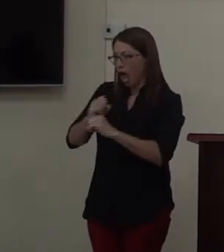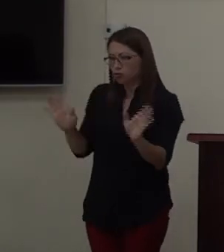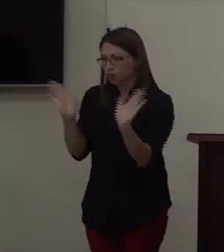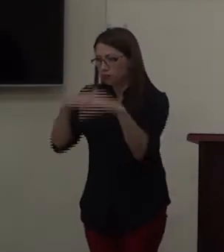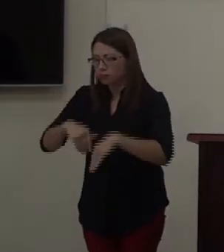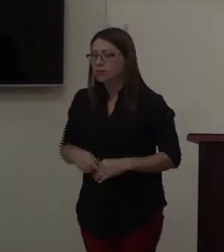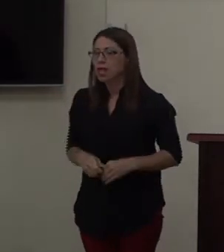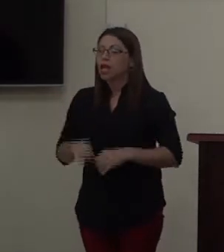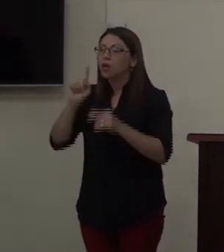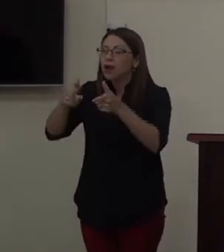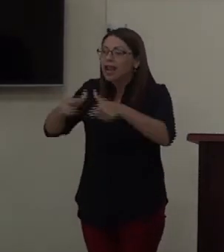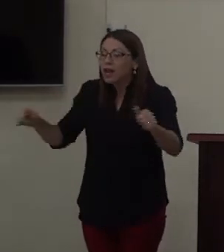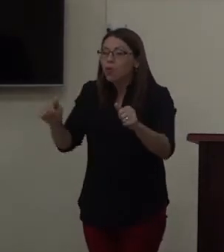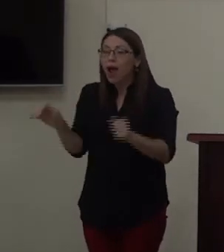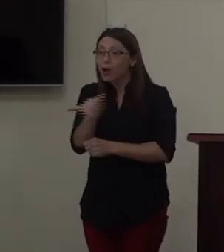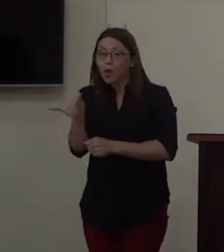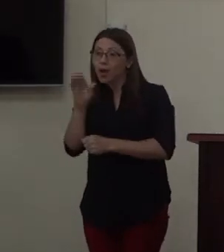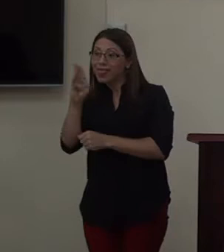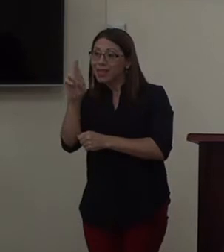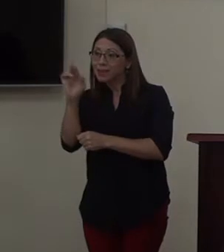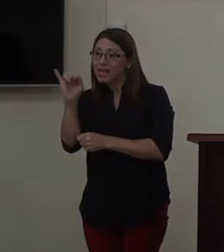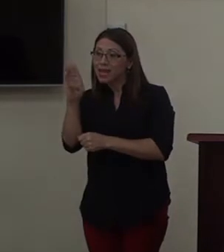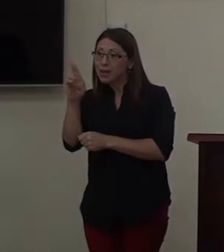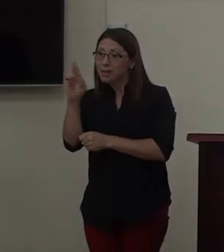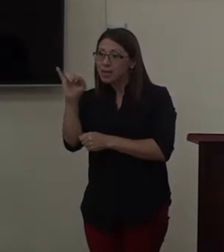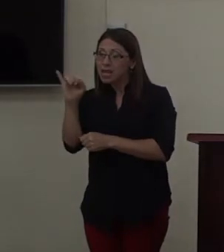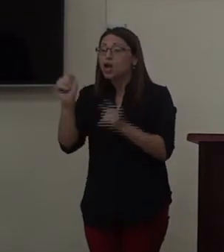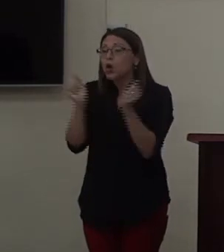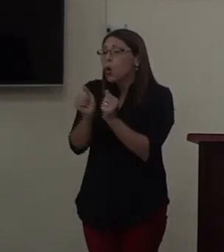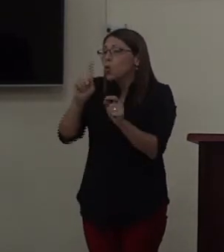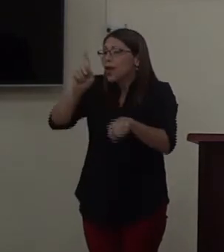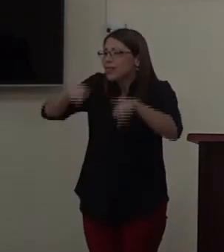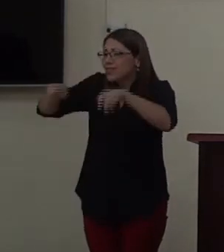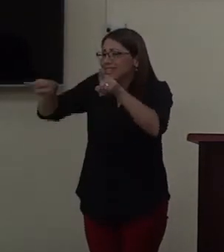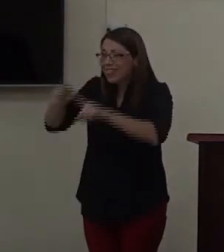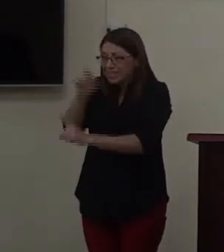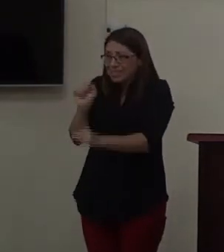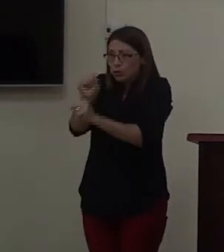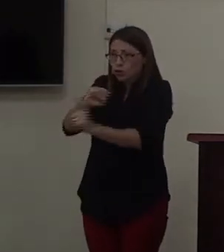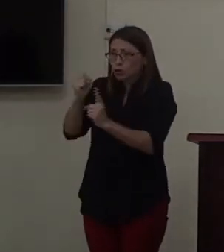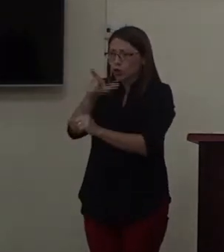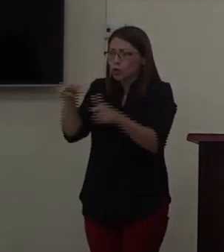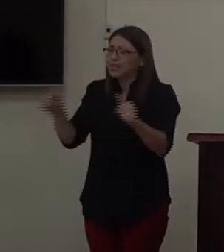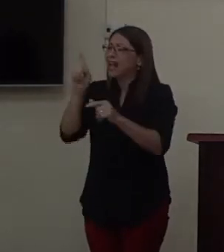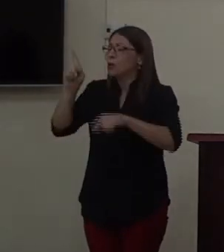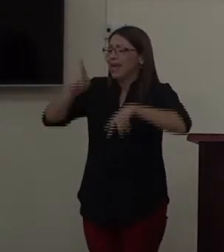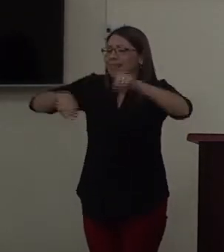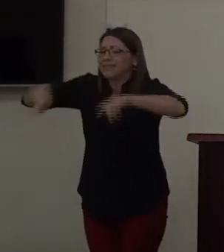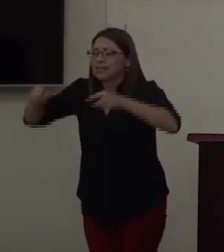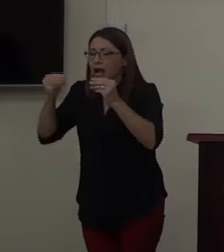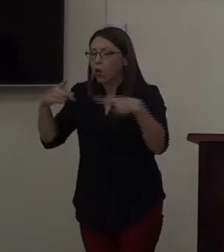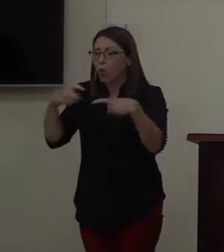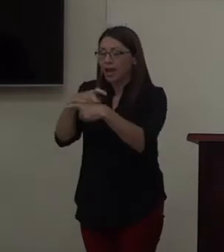dependiendo. Y una lengua, como la del Tribe, con una diversidad en esta situación sociolingüística tan, tan compleja, porque